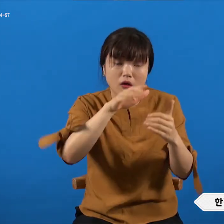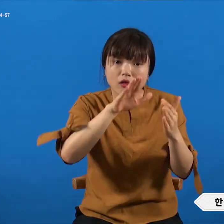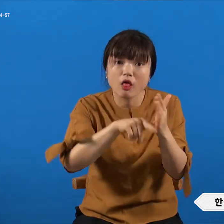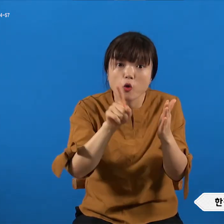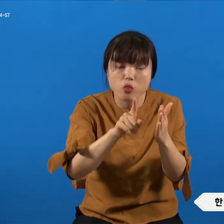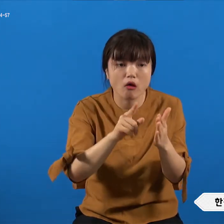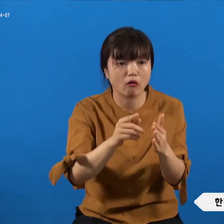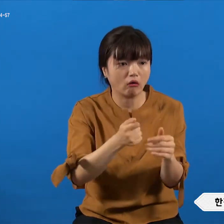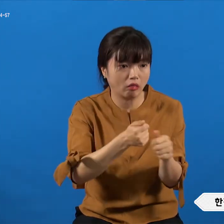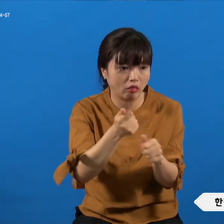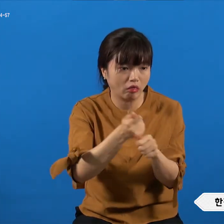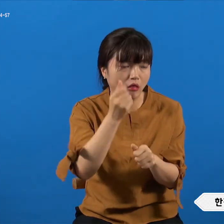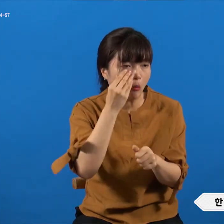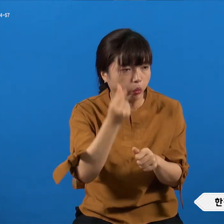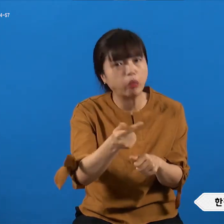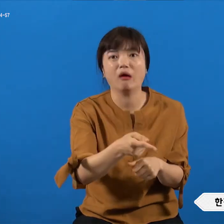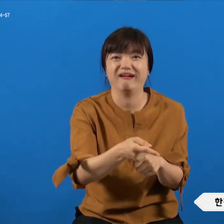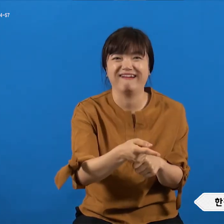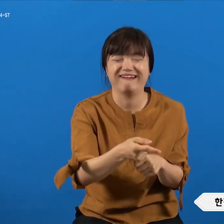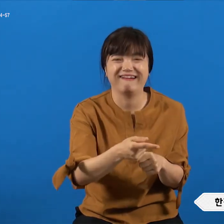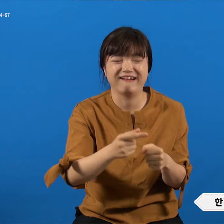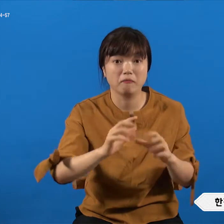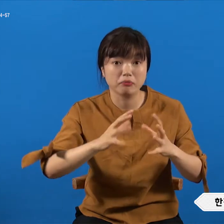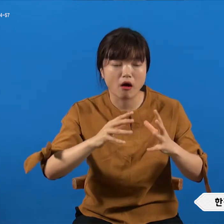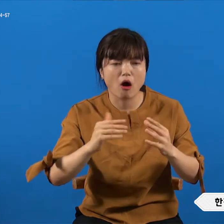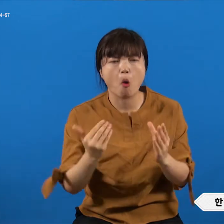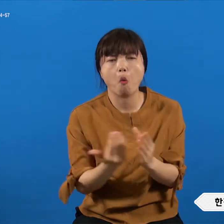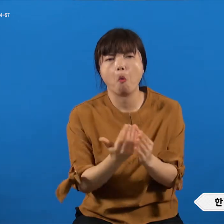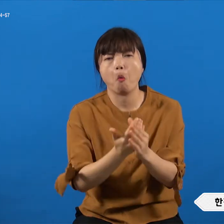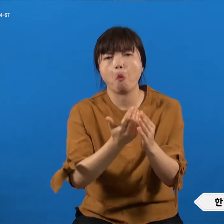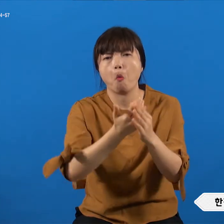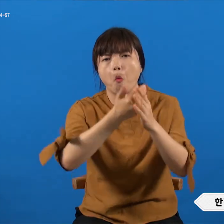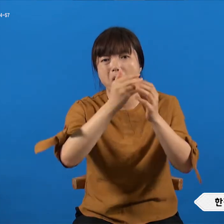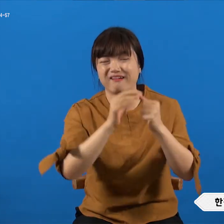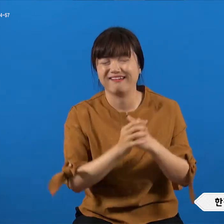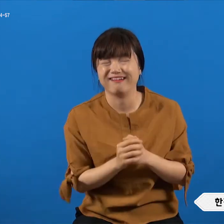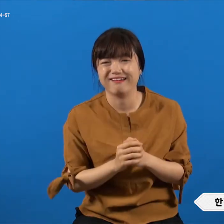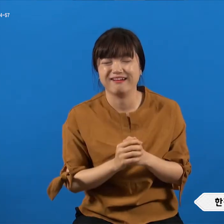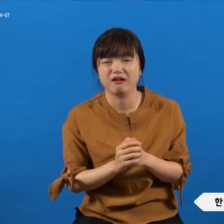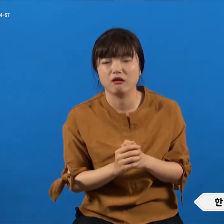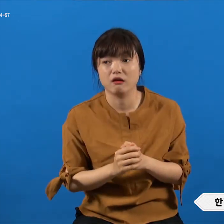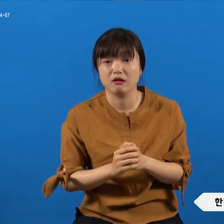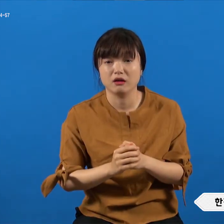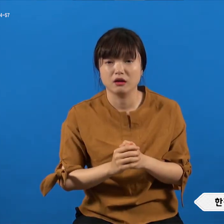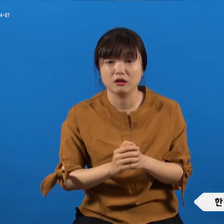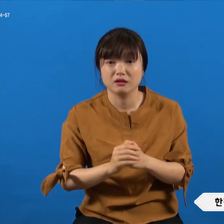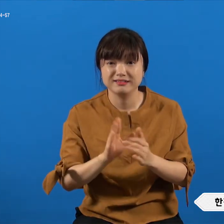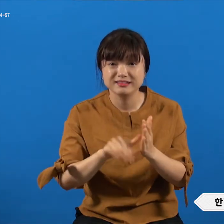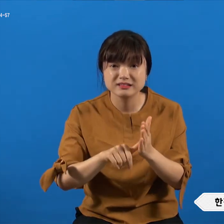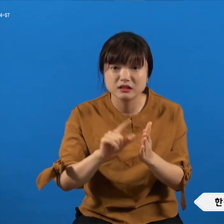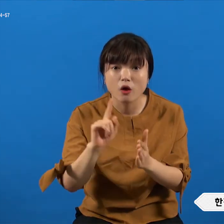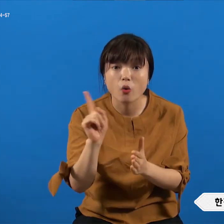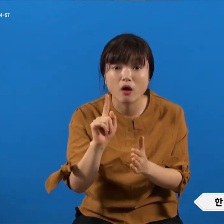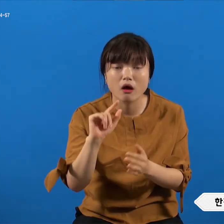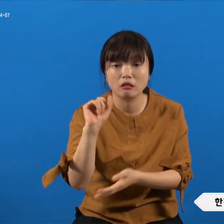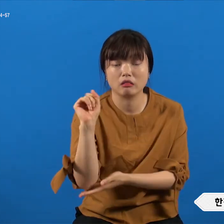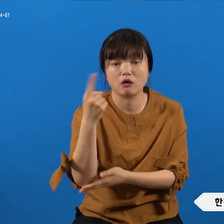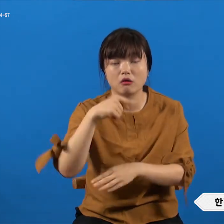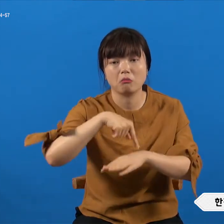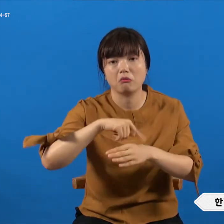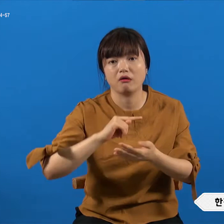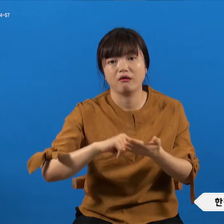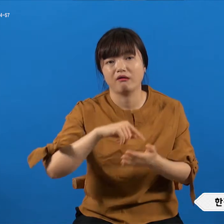하면 연전연승입니다. 나라가 최고로 부강해졌습니다. 다윗이 그만